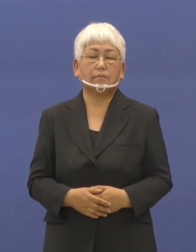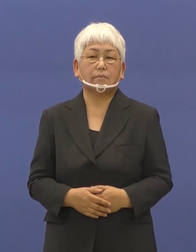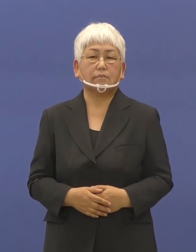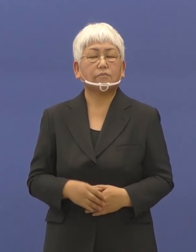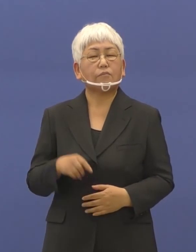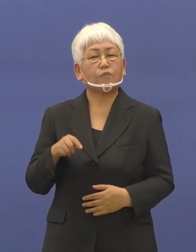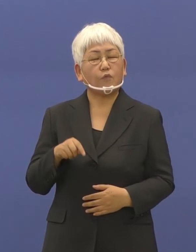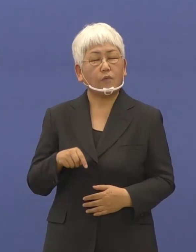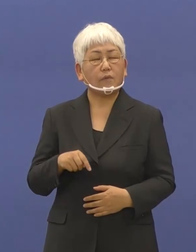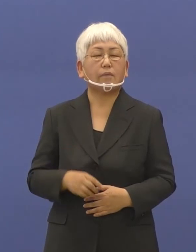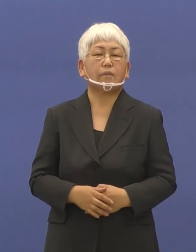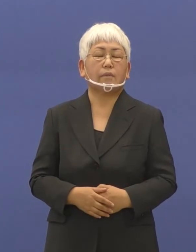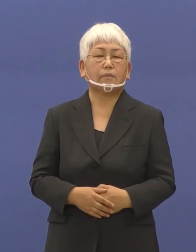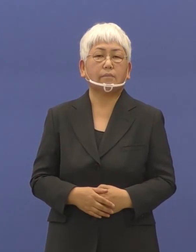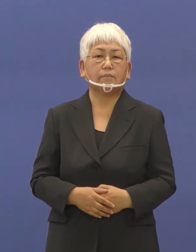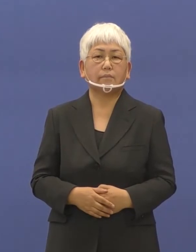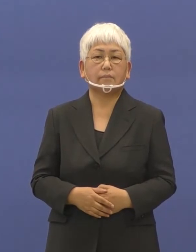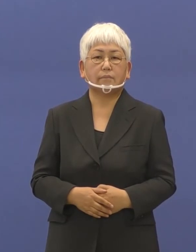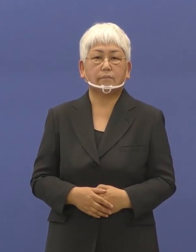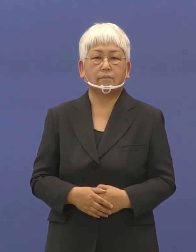これ非常に、